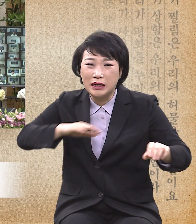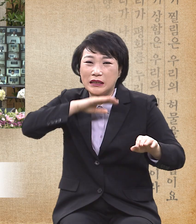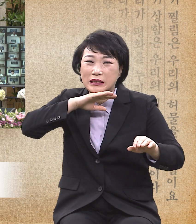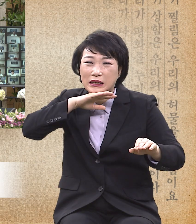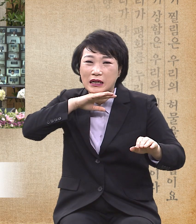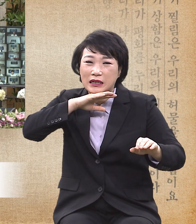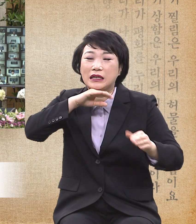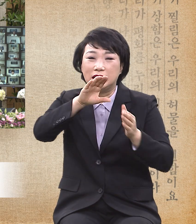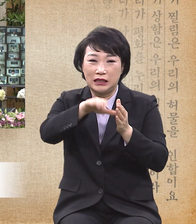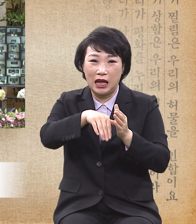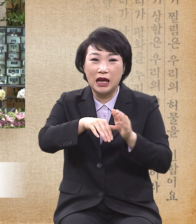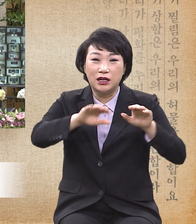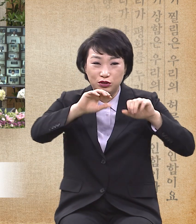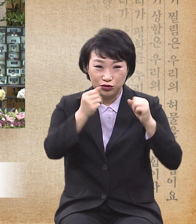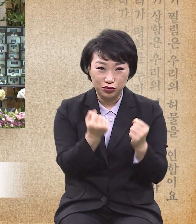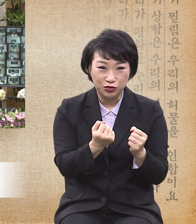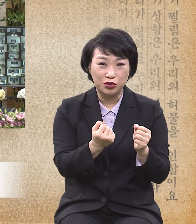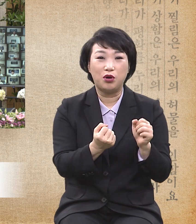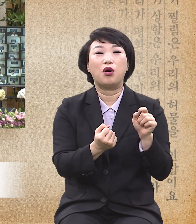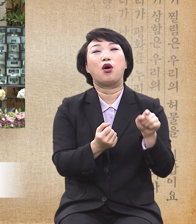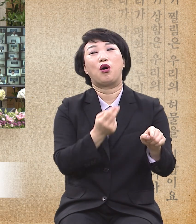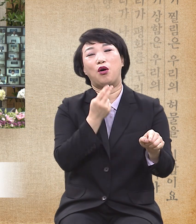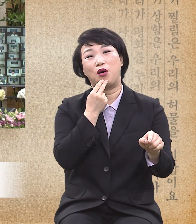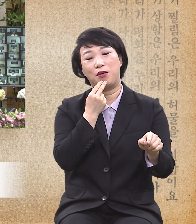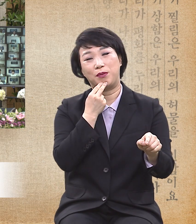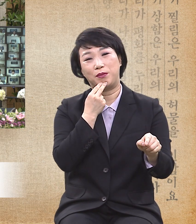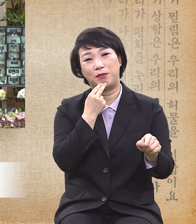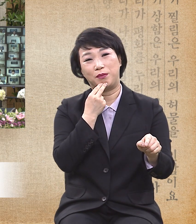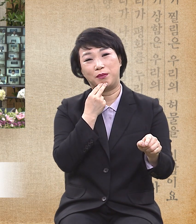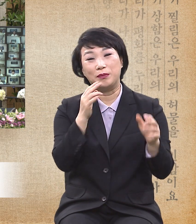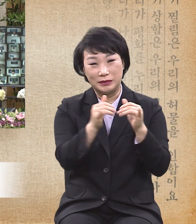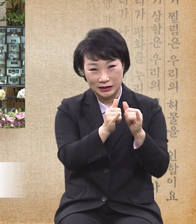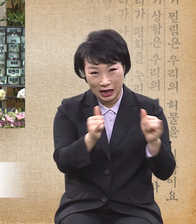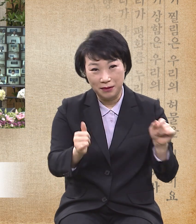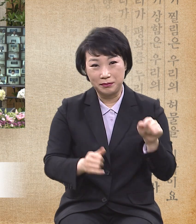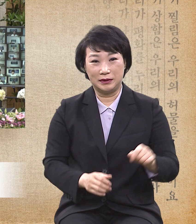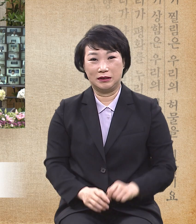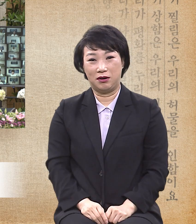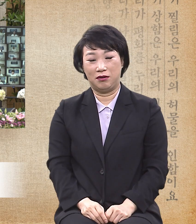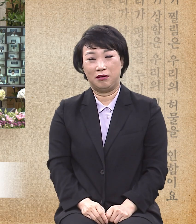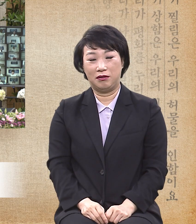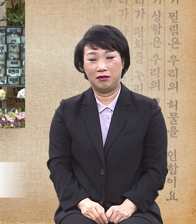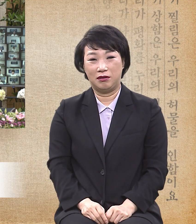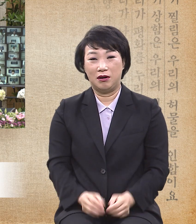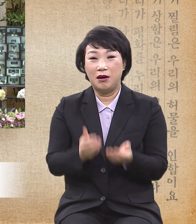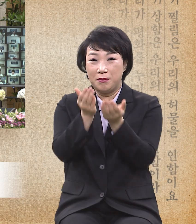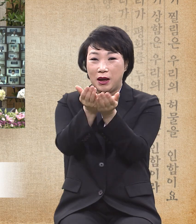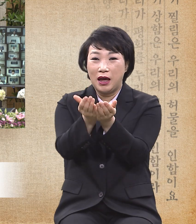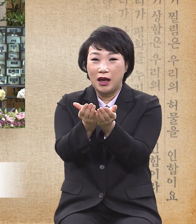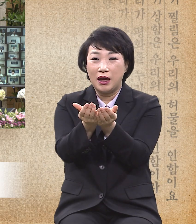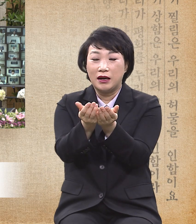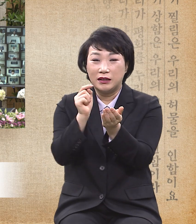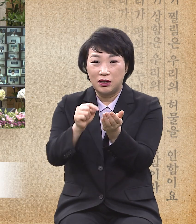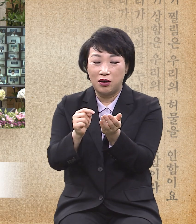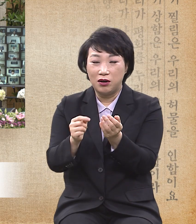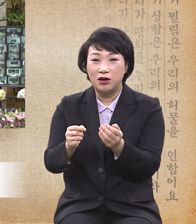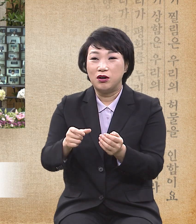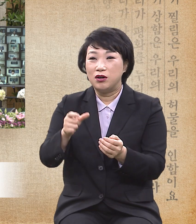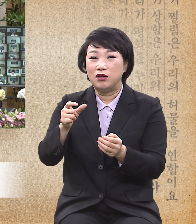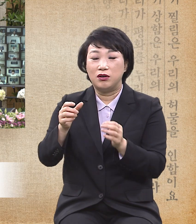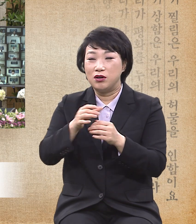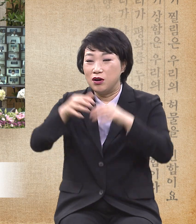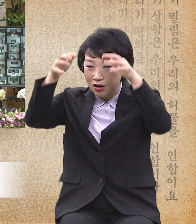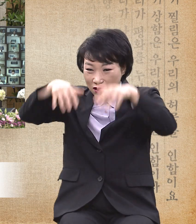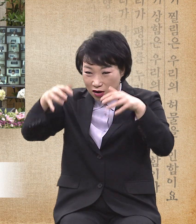때 순종치 아니하던 자들이라. 방주에서 물로 말미암아